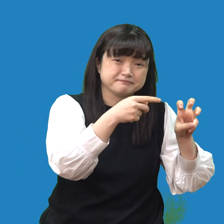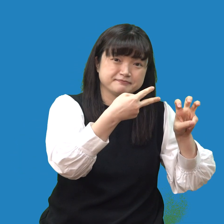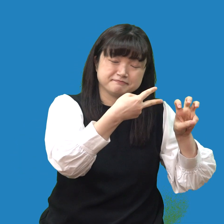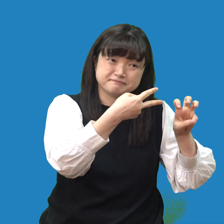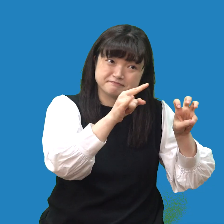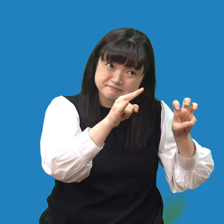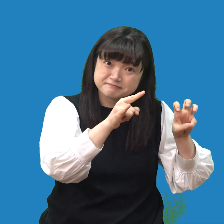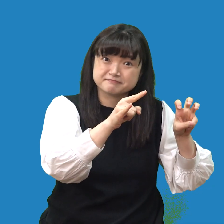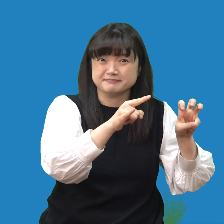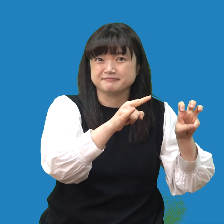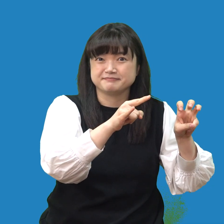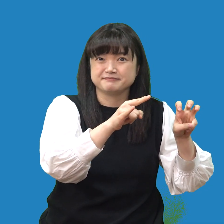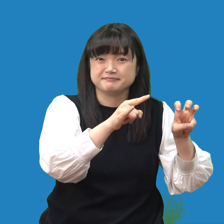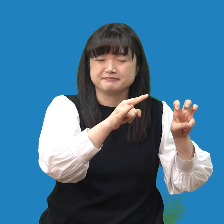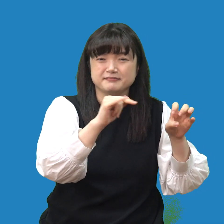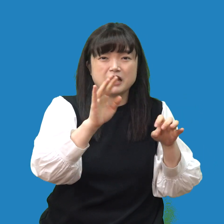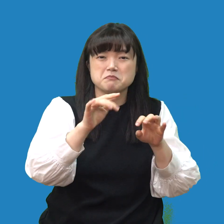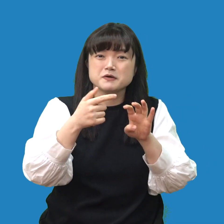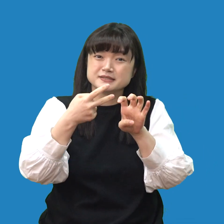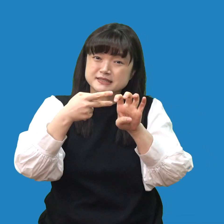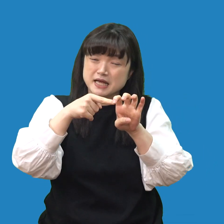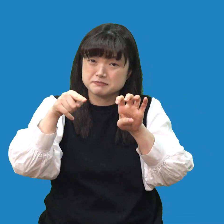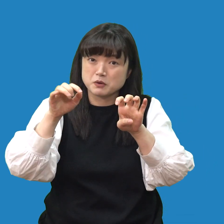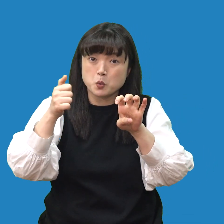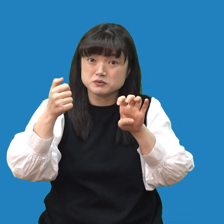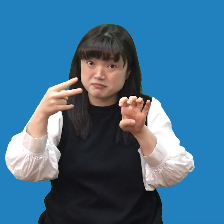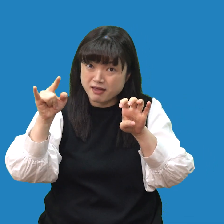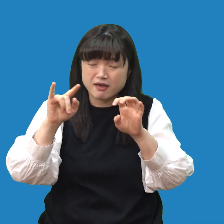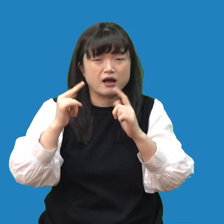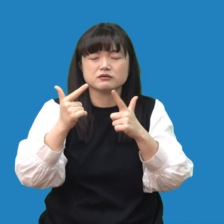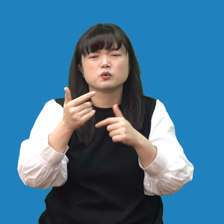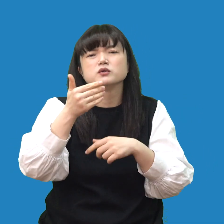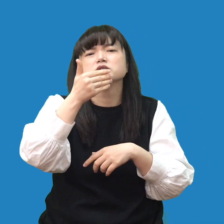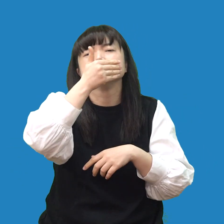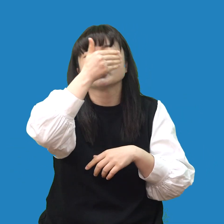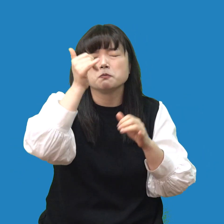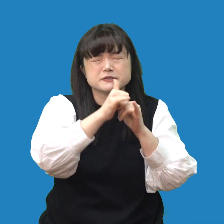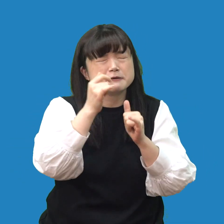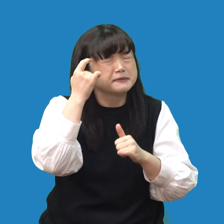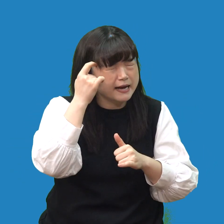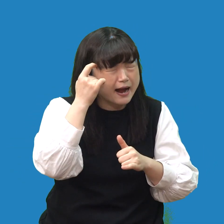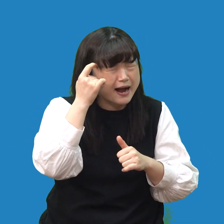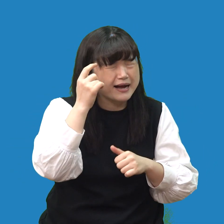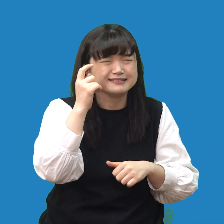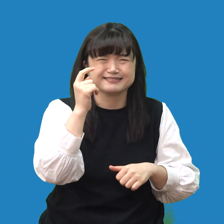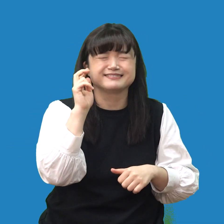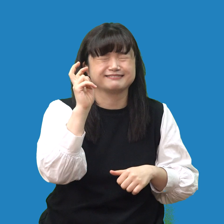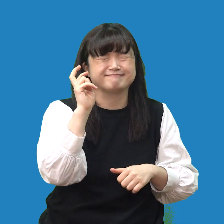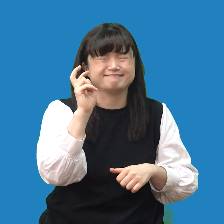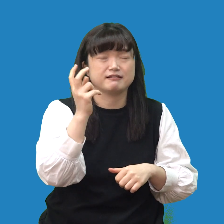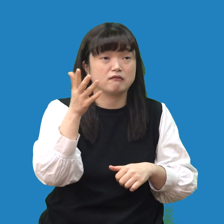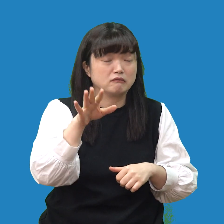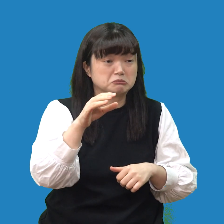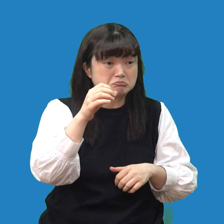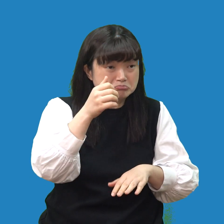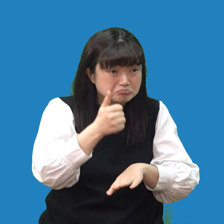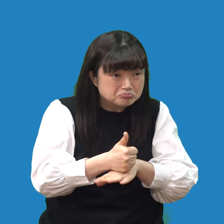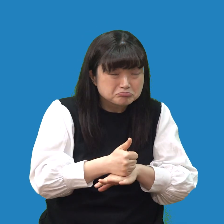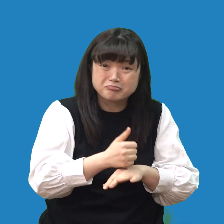높았을까? 이 부분은 이 젊은 세대가 좀 더 높을 것이다, 그렇게 예상을 했는데